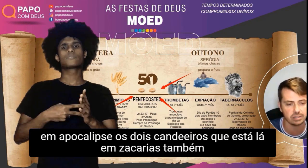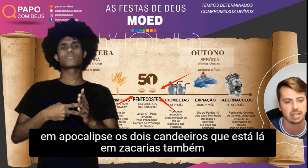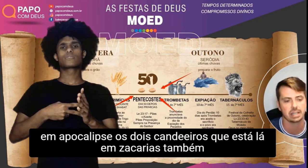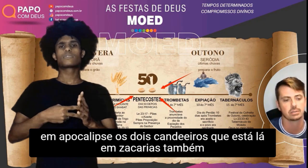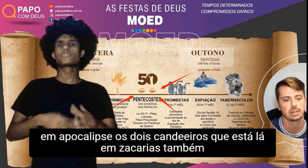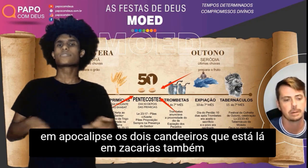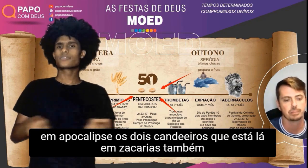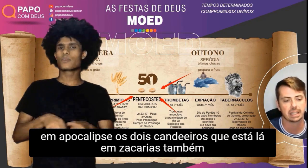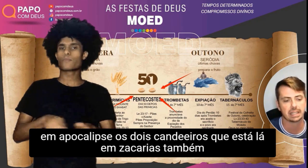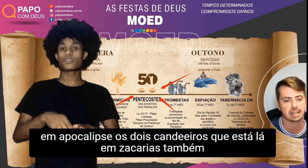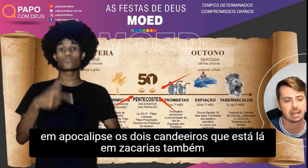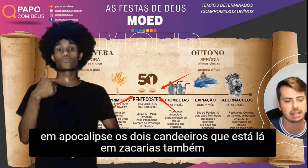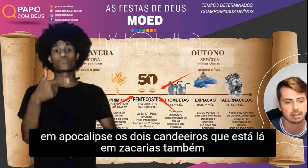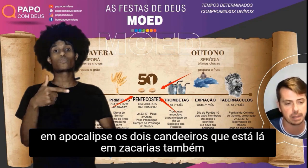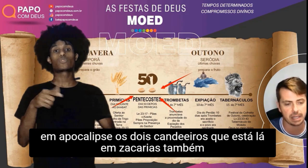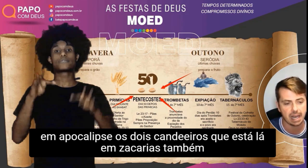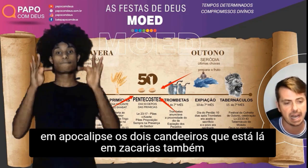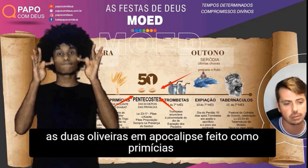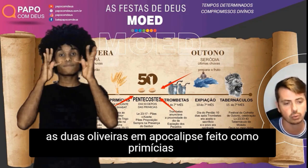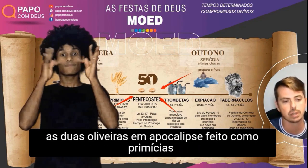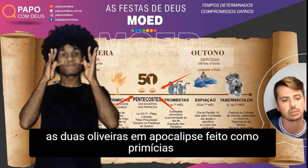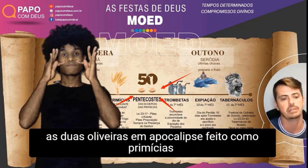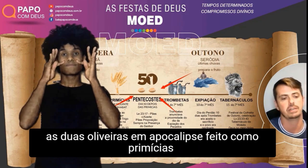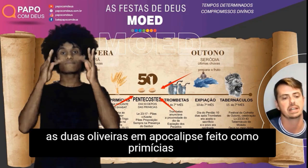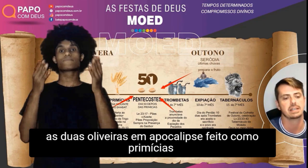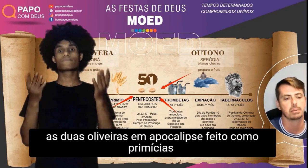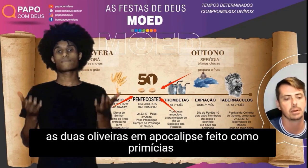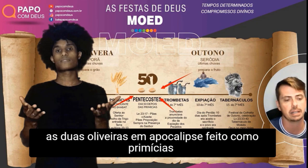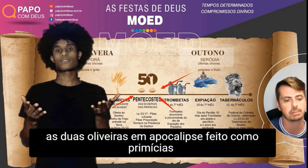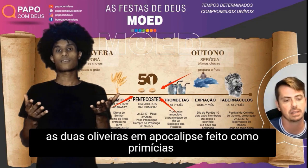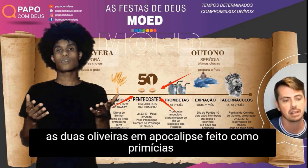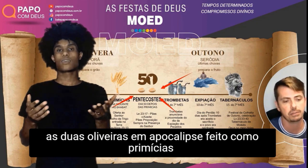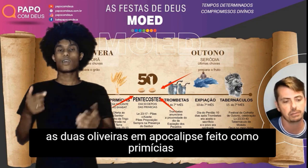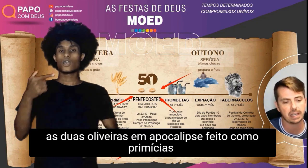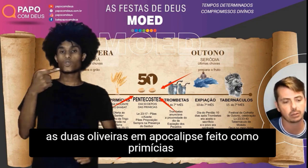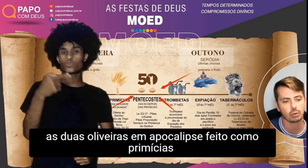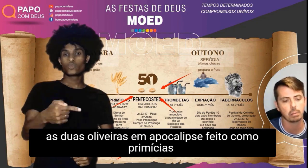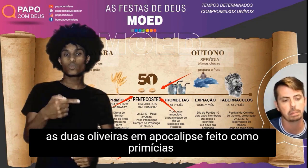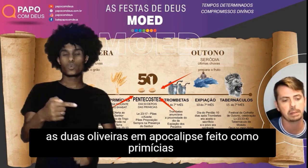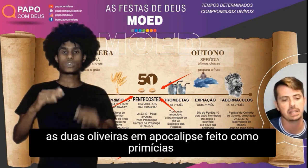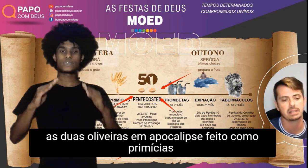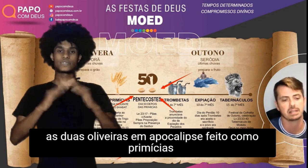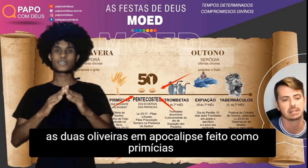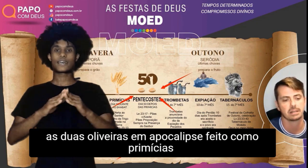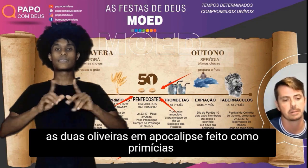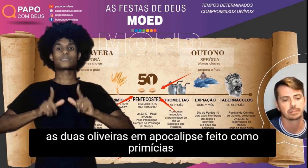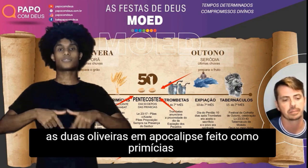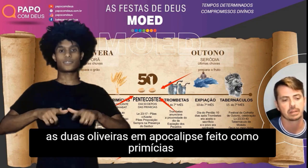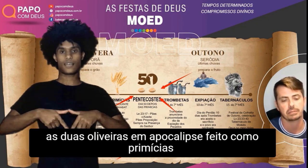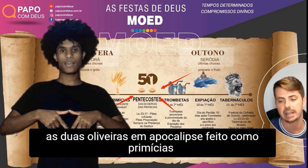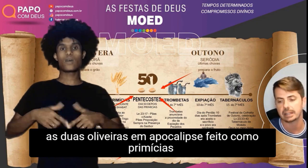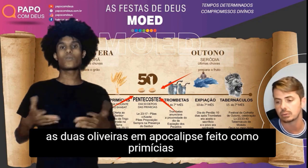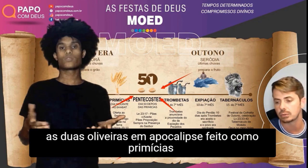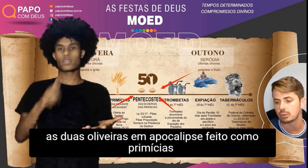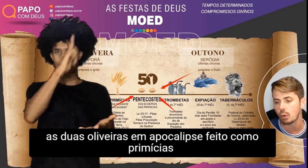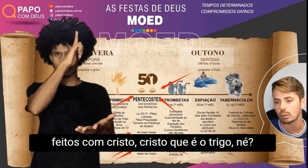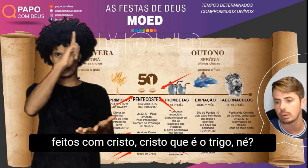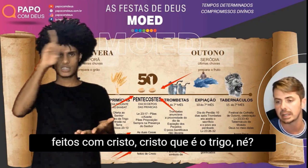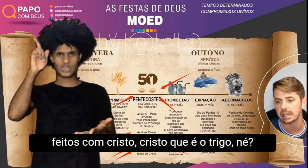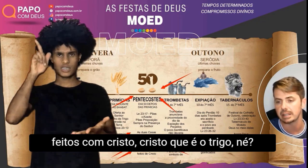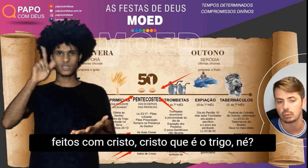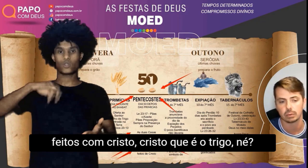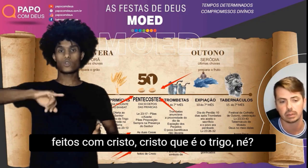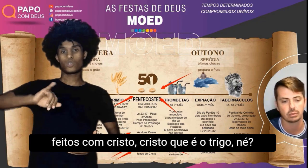2 candeeiros, está lá em Zacarias também, as 2 oliveiras em Apocalipse, feito como primícias, feitos